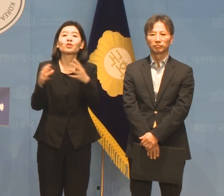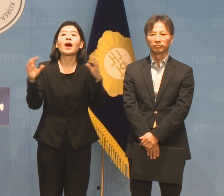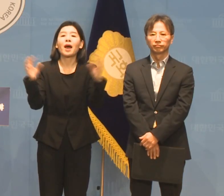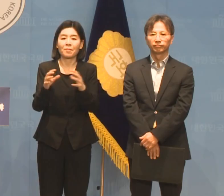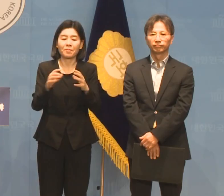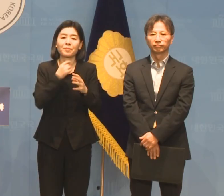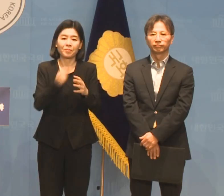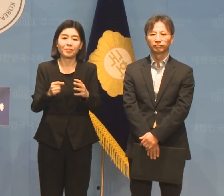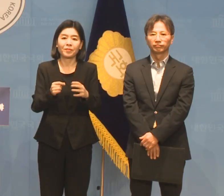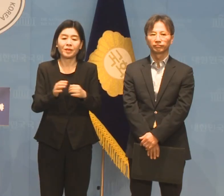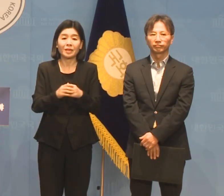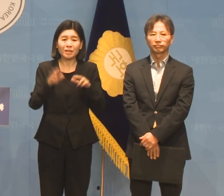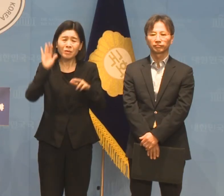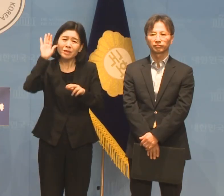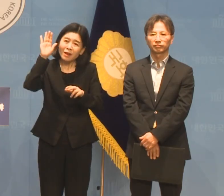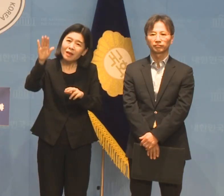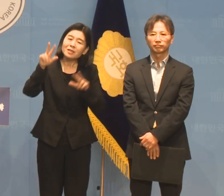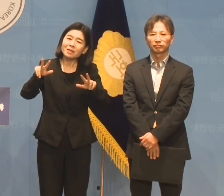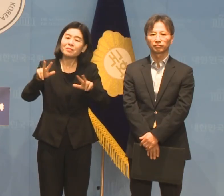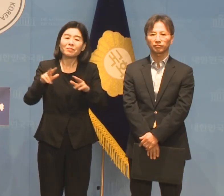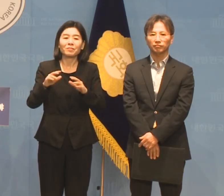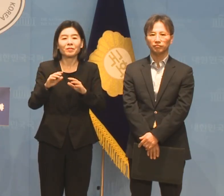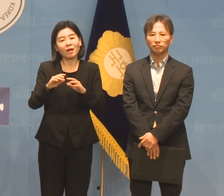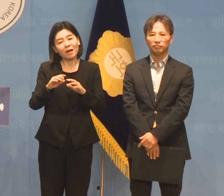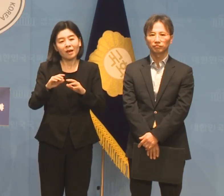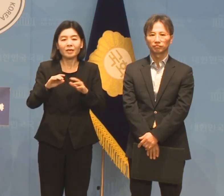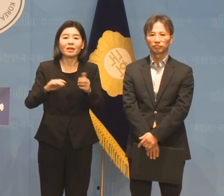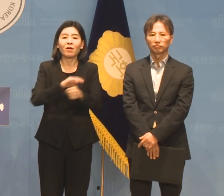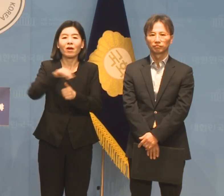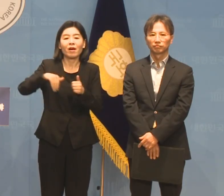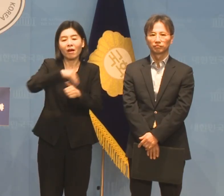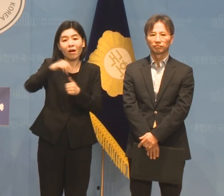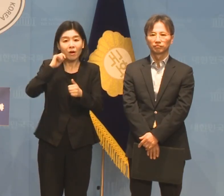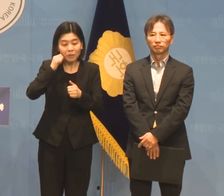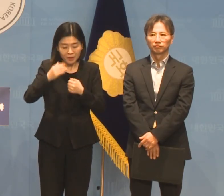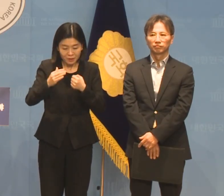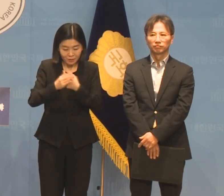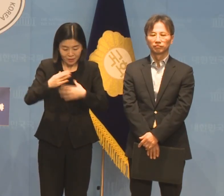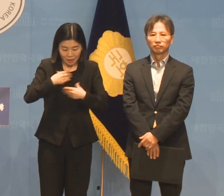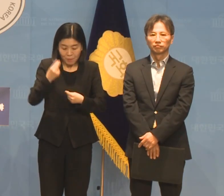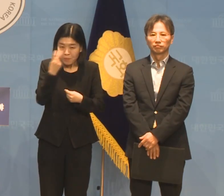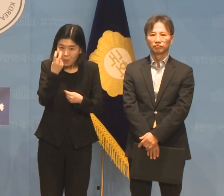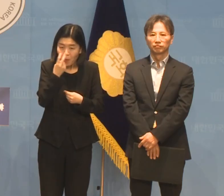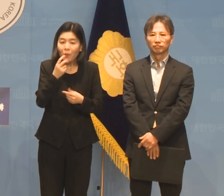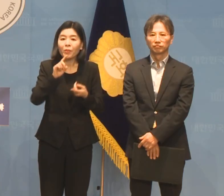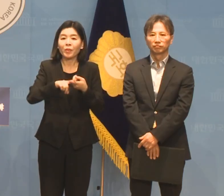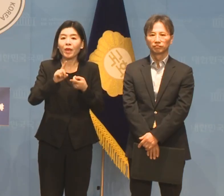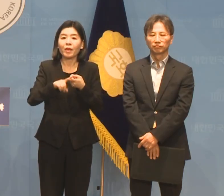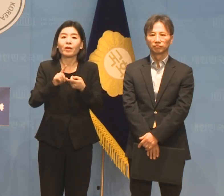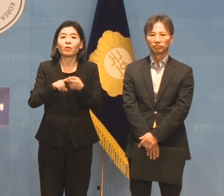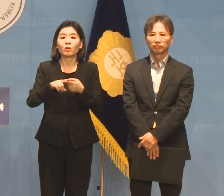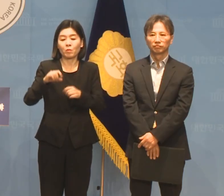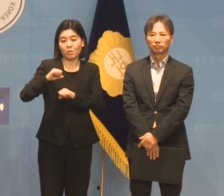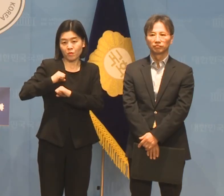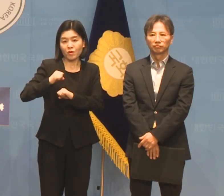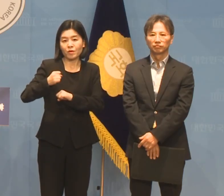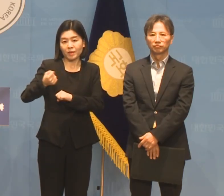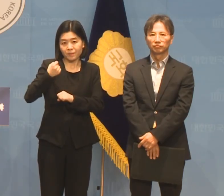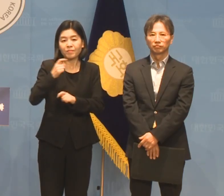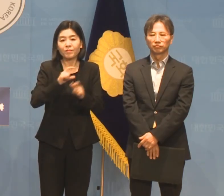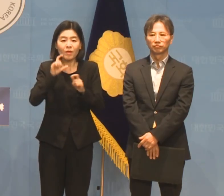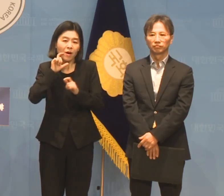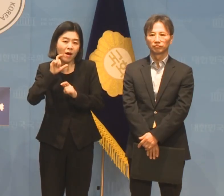유지는 불가능합니다. 안보 역량을 유지하면서도 지속 가능한 병력 구조로 전환하기 위한 선제적